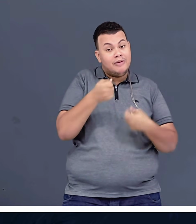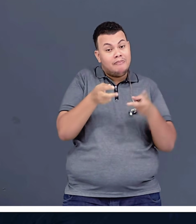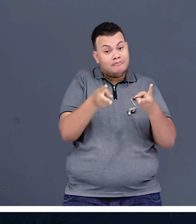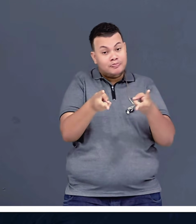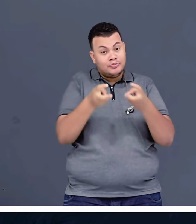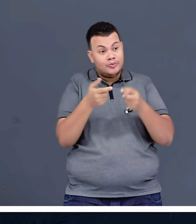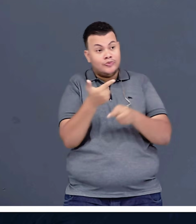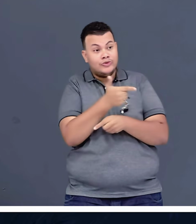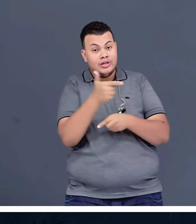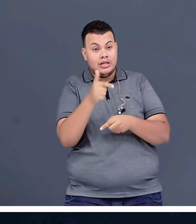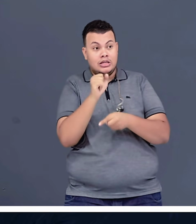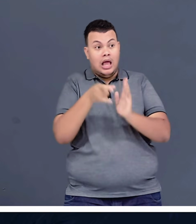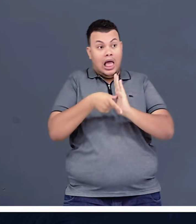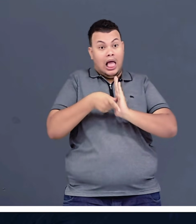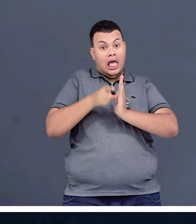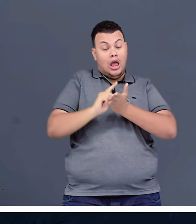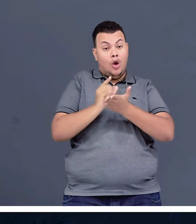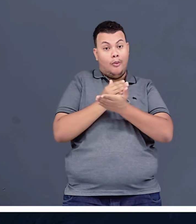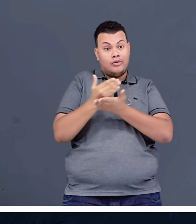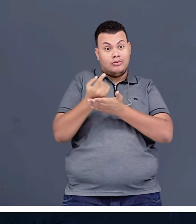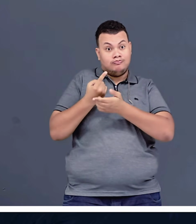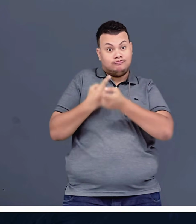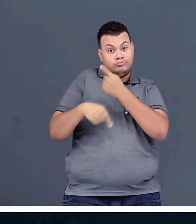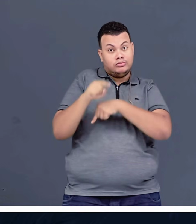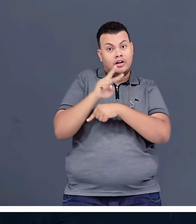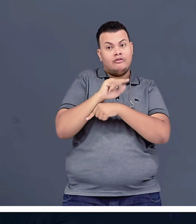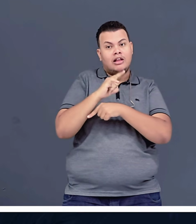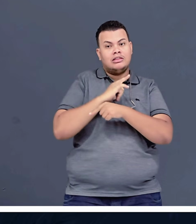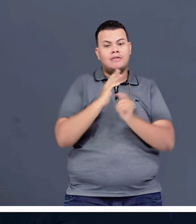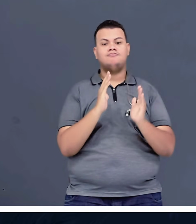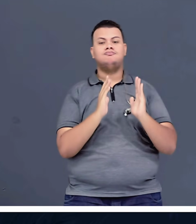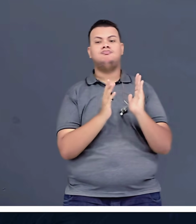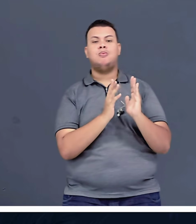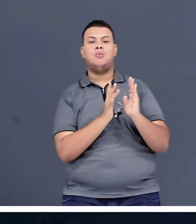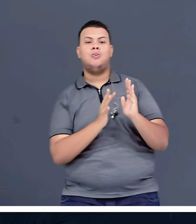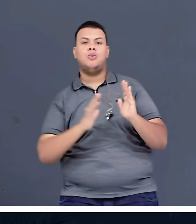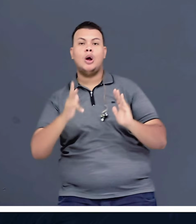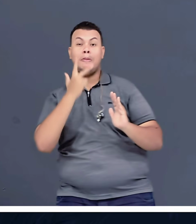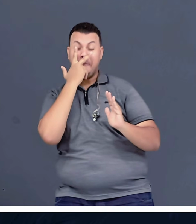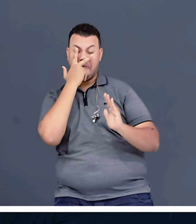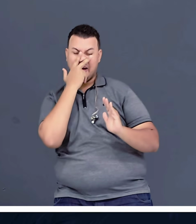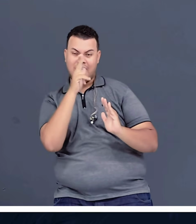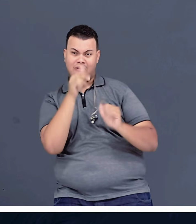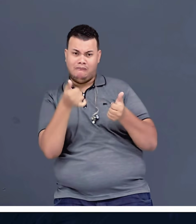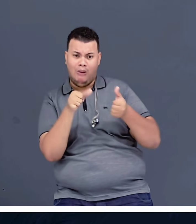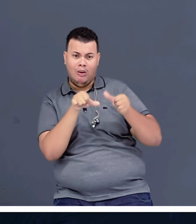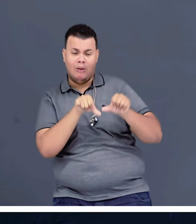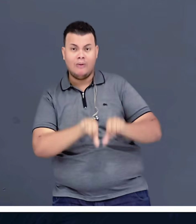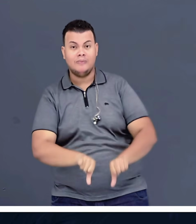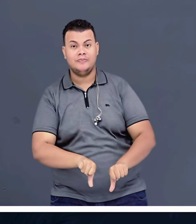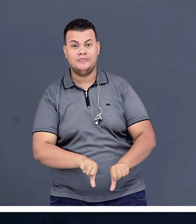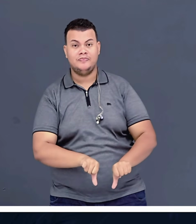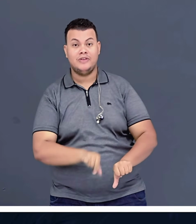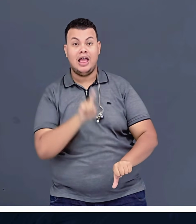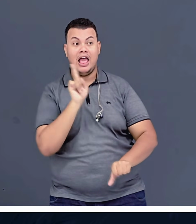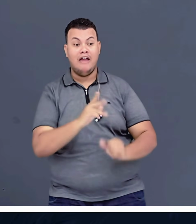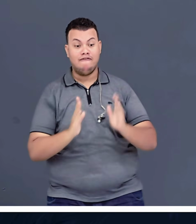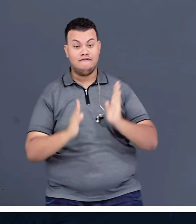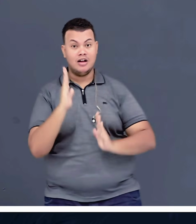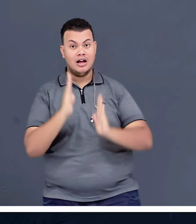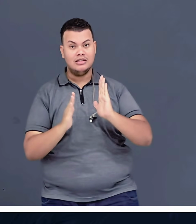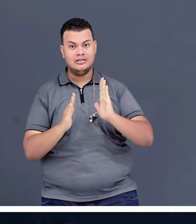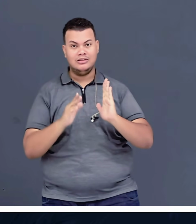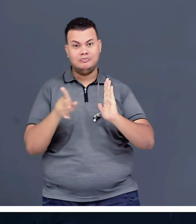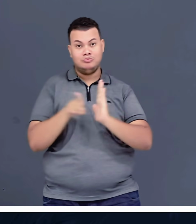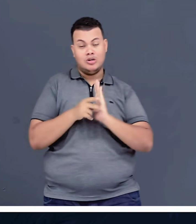ir para a abundância, tem a fase da transição. Então vai parecer que está piorando. É aquela fase da sua